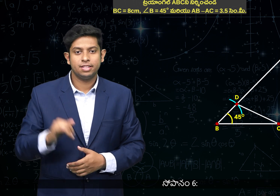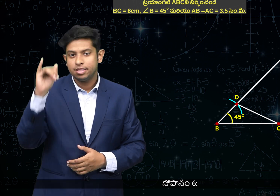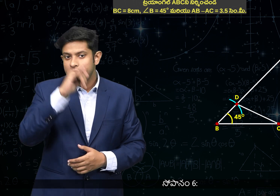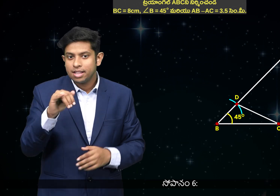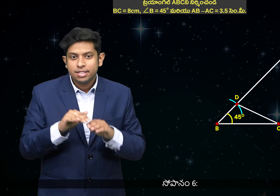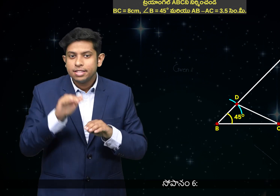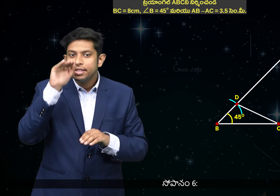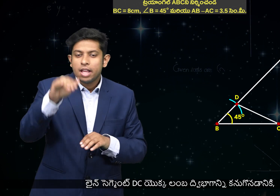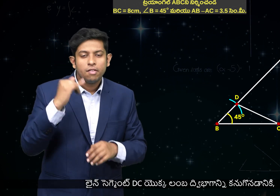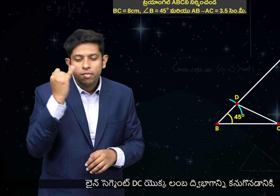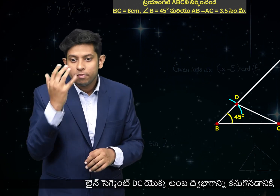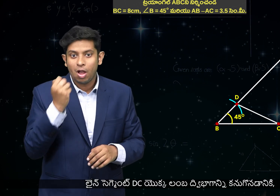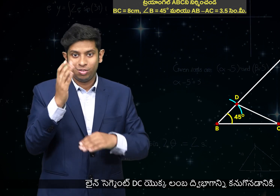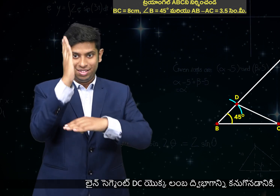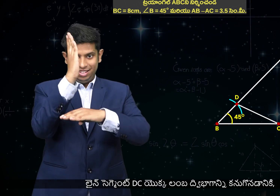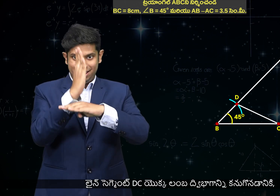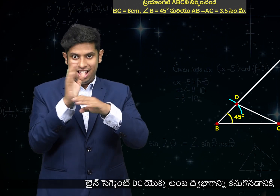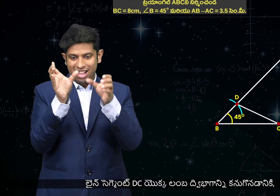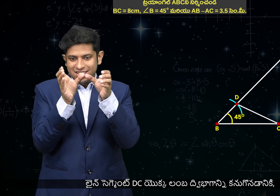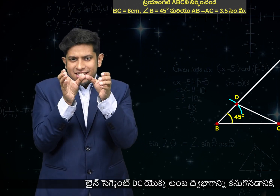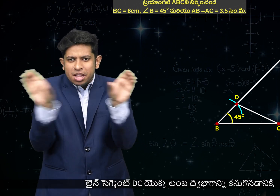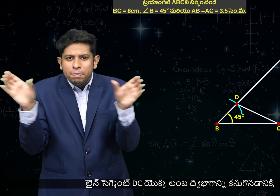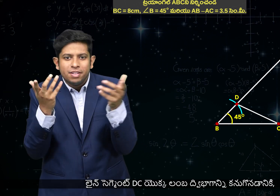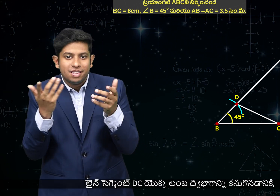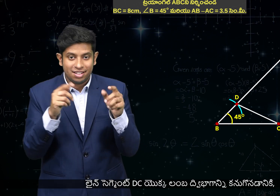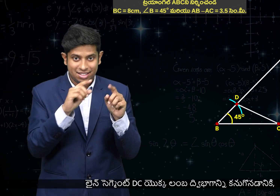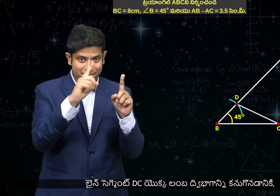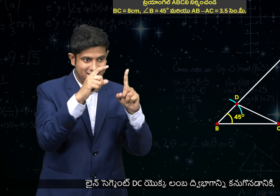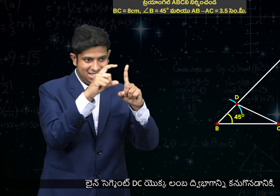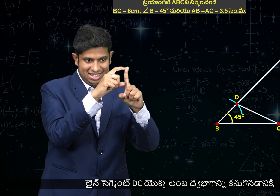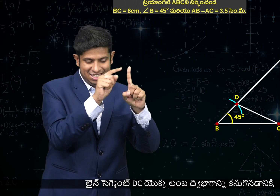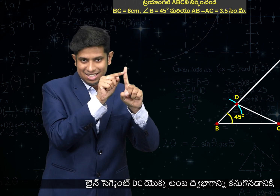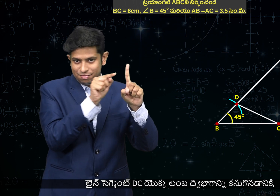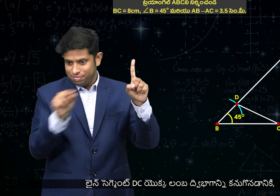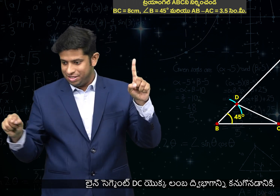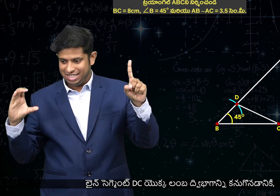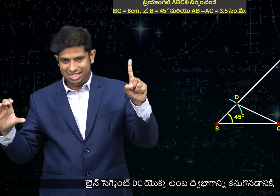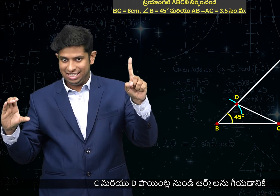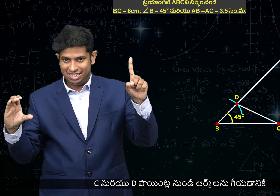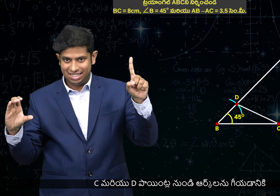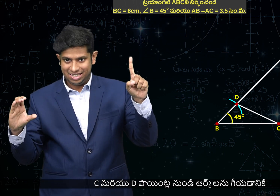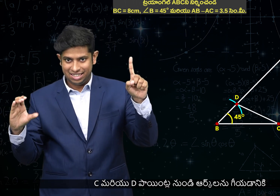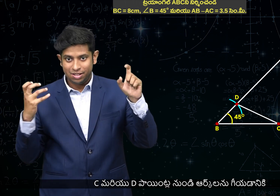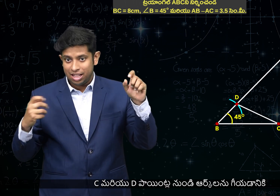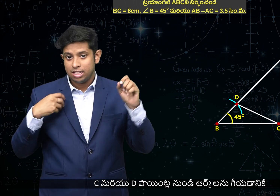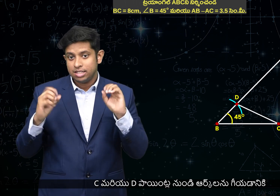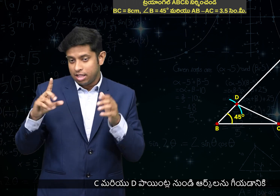సోపానం 6. లైన్ సెగ్మెంట్ డీసీ యొక్క లంబ ద్విభాగాన్ని కనుగొనడానికి సి మరియు డి పాయింట్ల